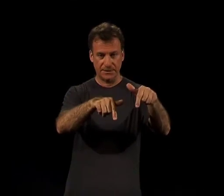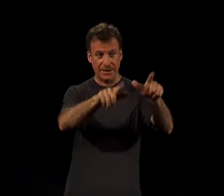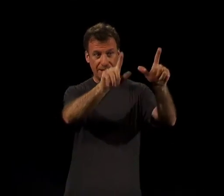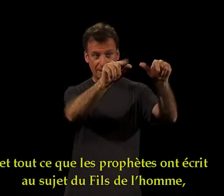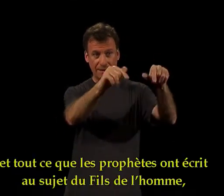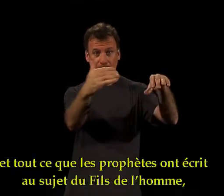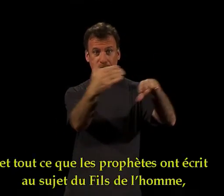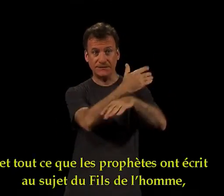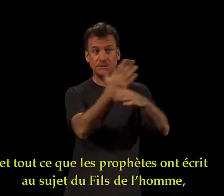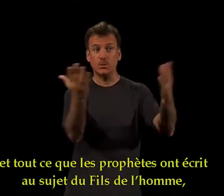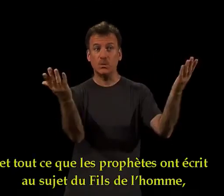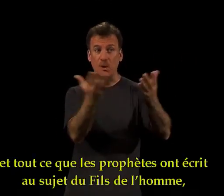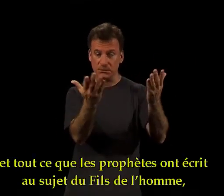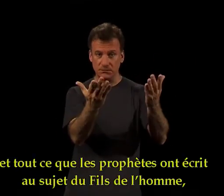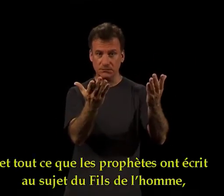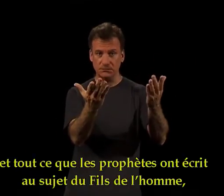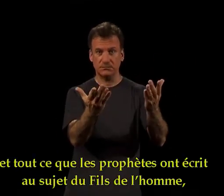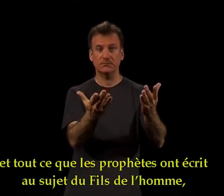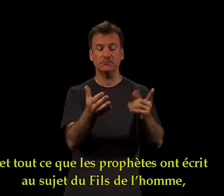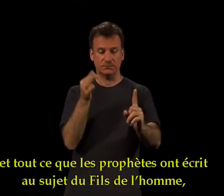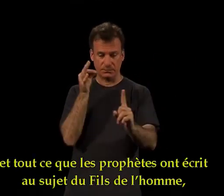et tout ce que les prophètes ont écrit au sujet du Fils de l'homme,